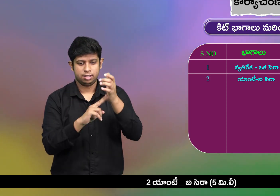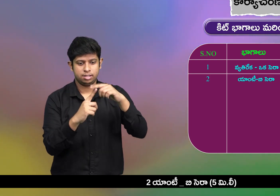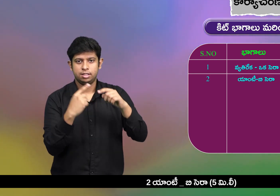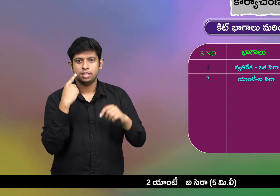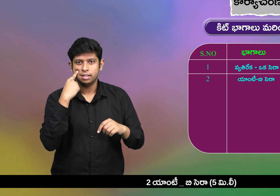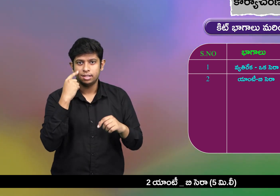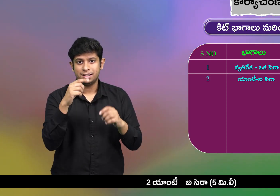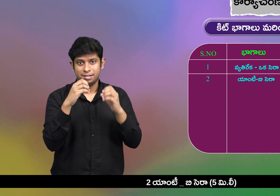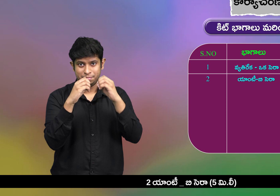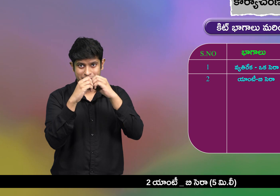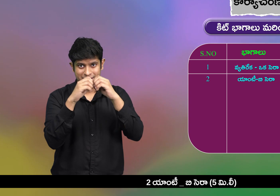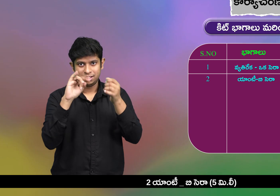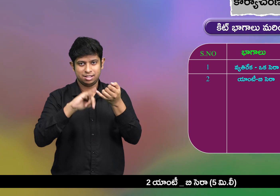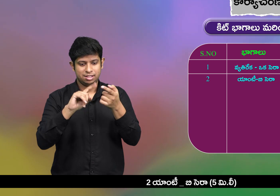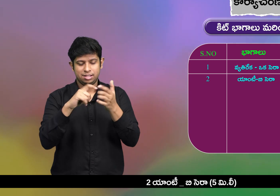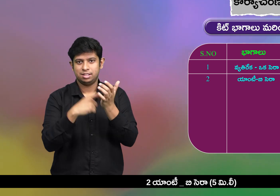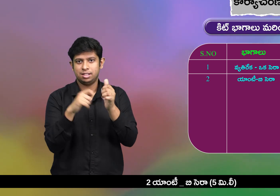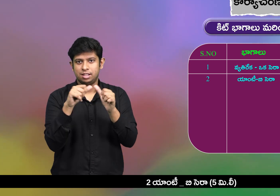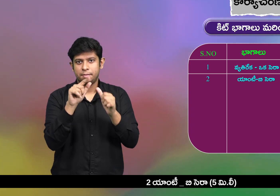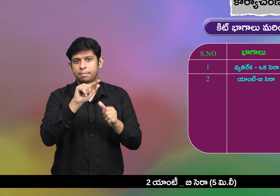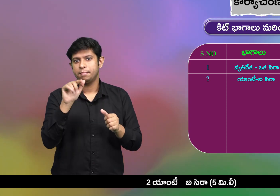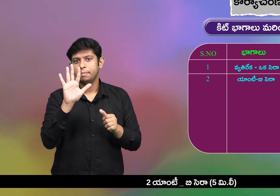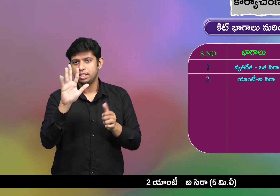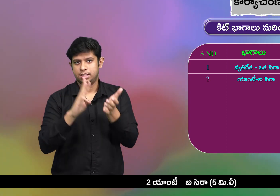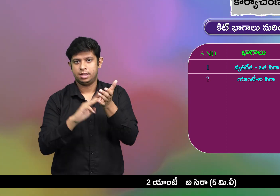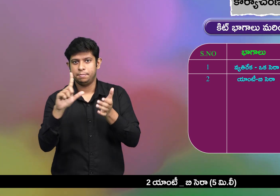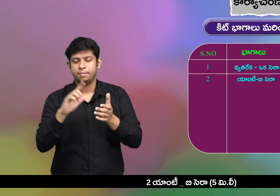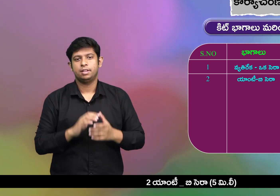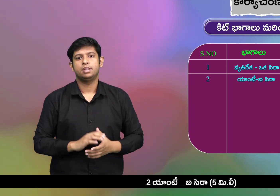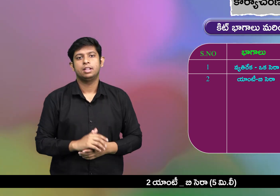2 యాంటీ బి సెరా 5 మిల్లీలీటర్లు.